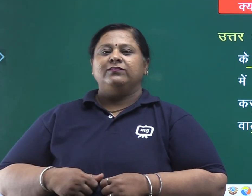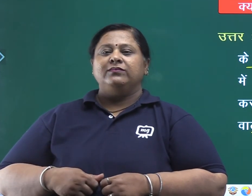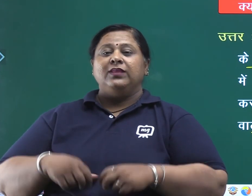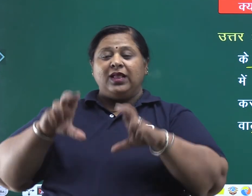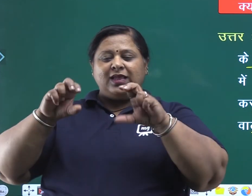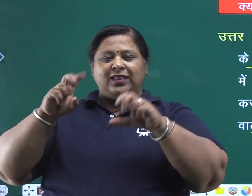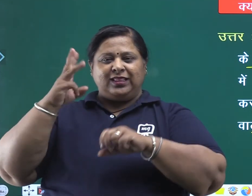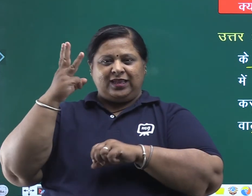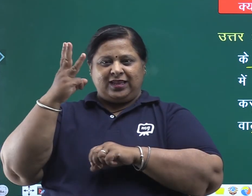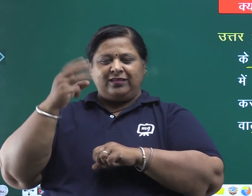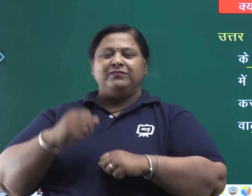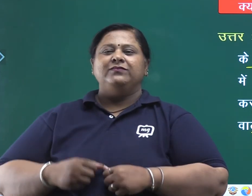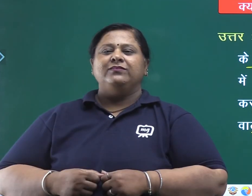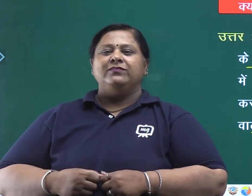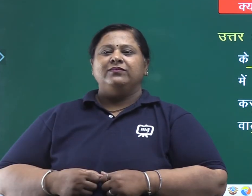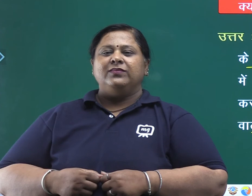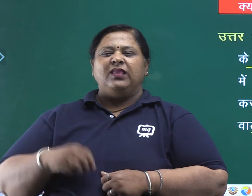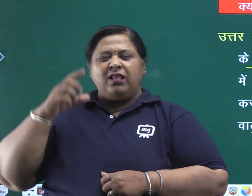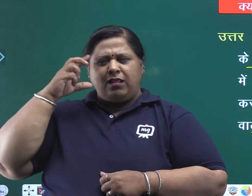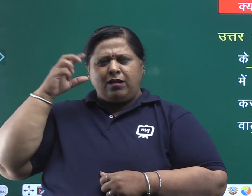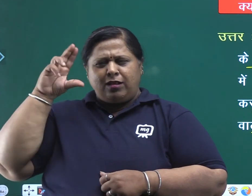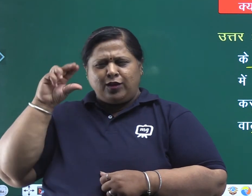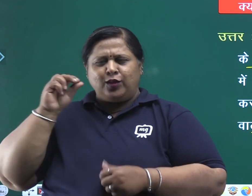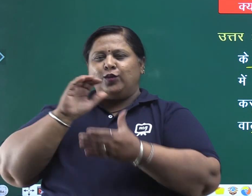अध्याय 3 नादान दोस्त